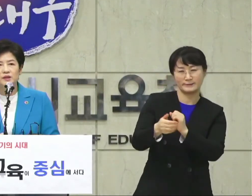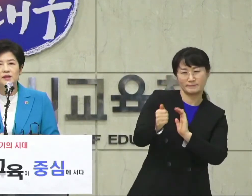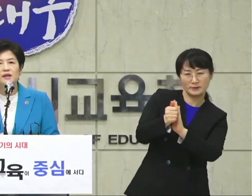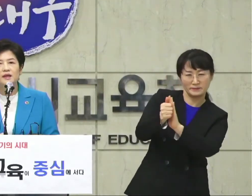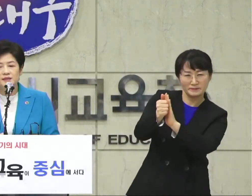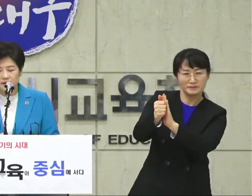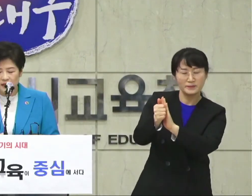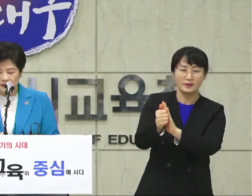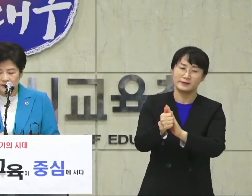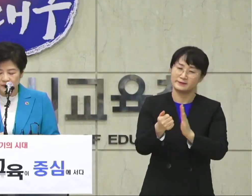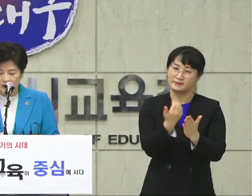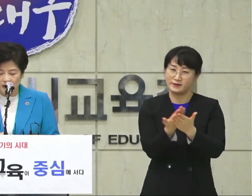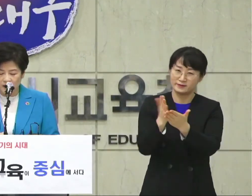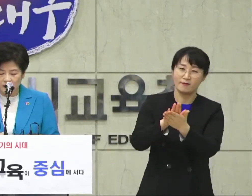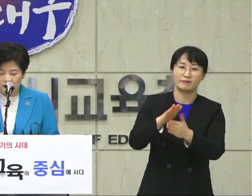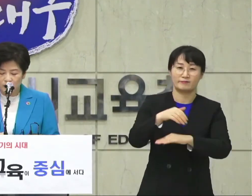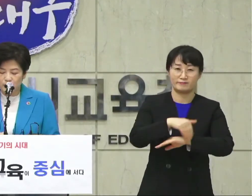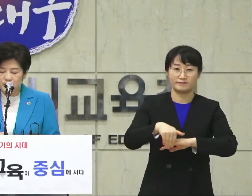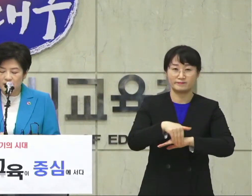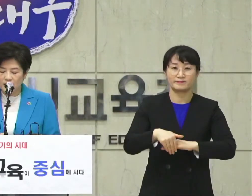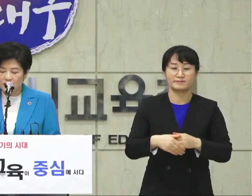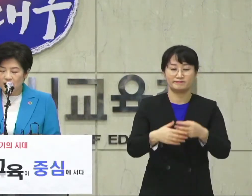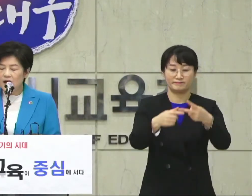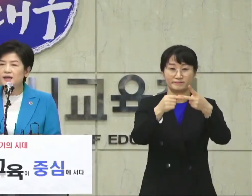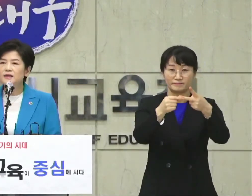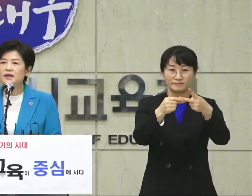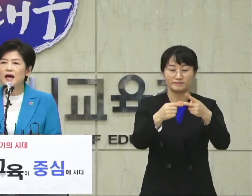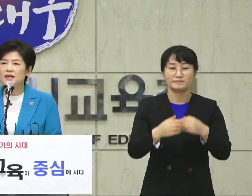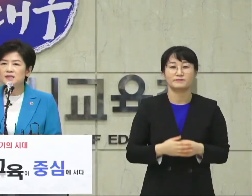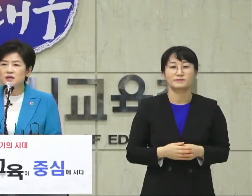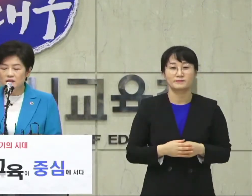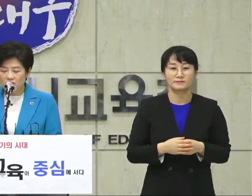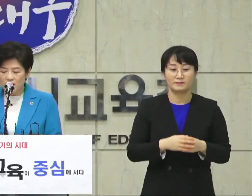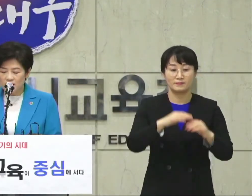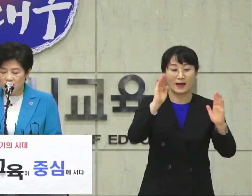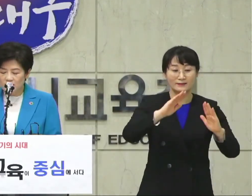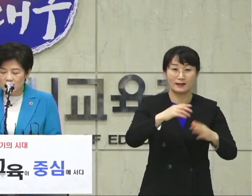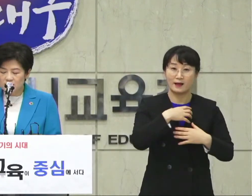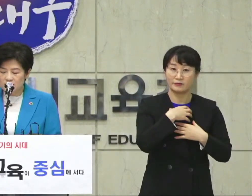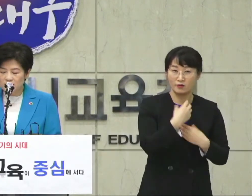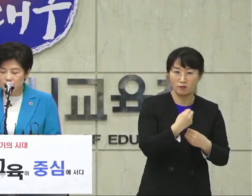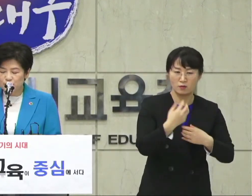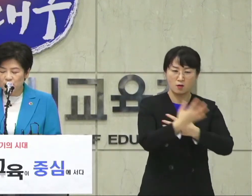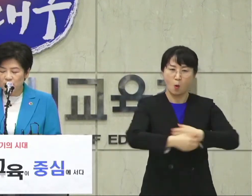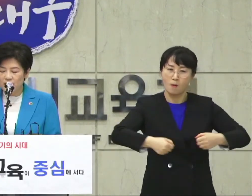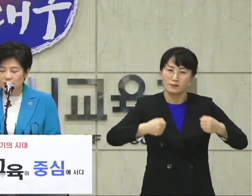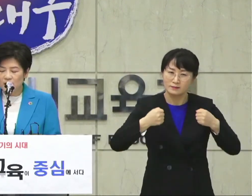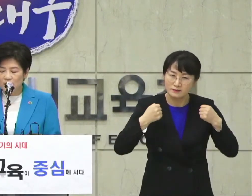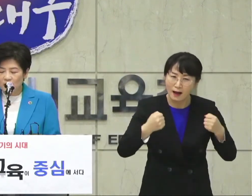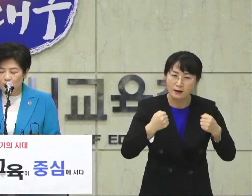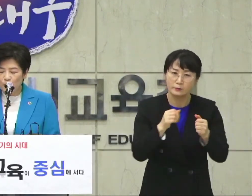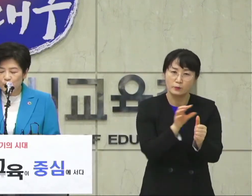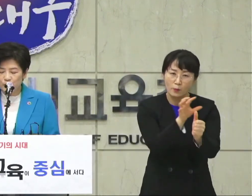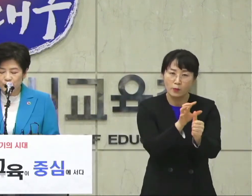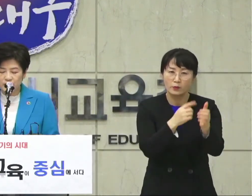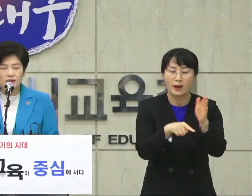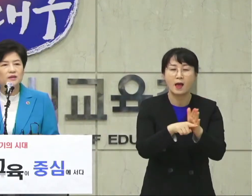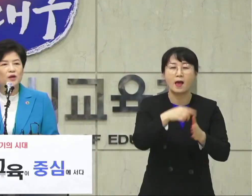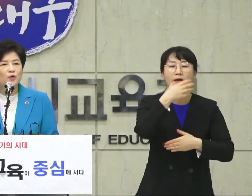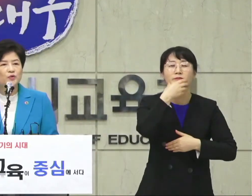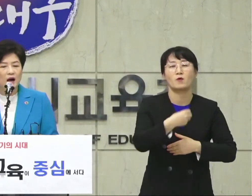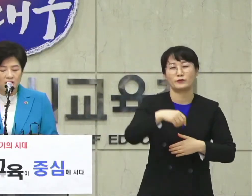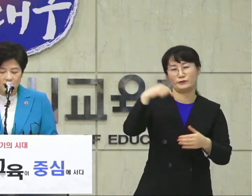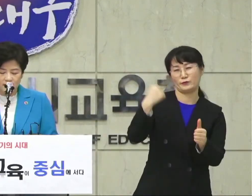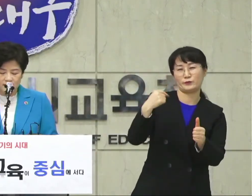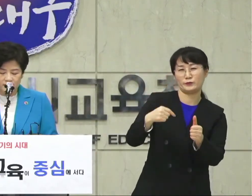방향을 적극 개선하겠습니다. 둘째, 아이들의 안전과 건강을 지켜주기 위한 행복